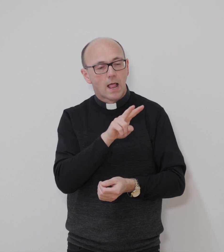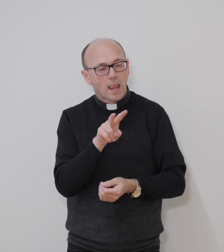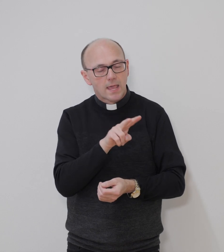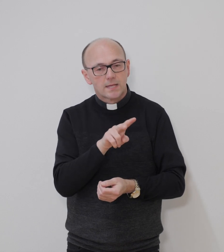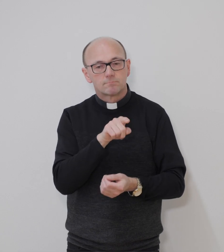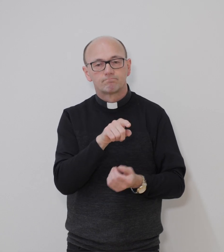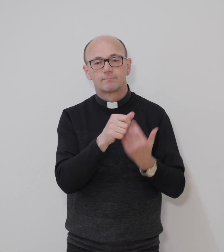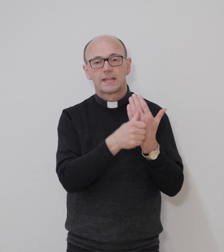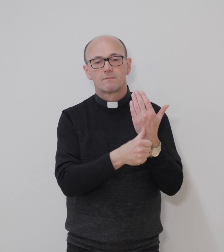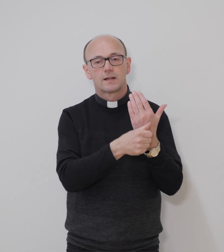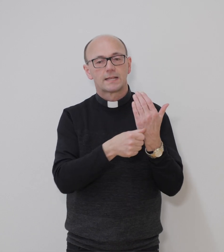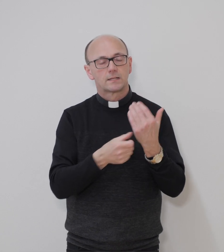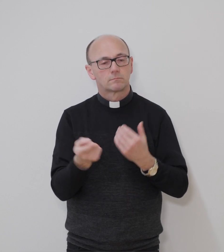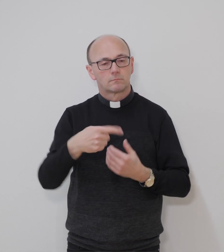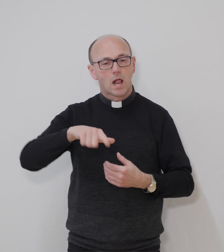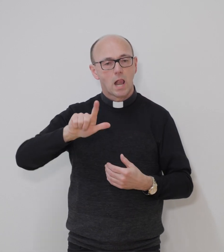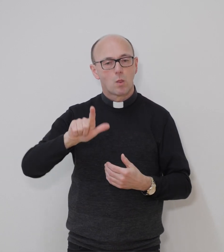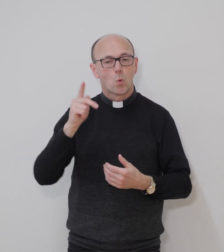erlöst.